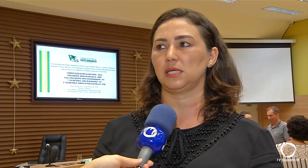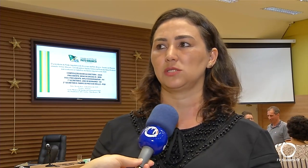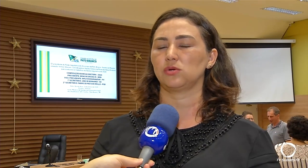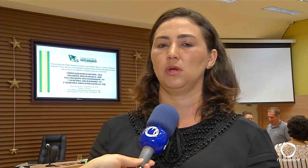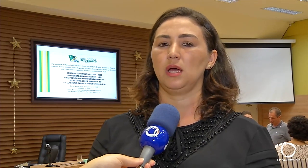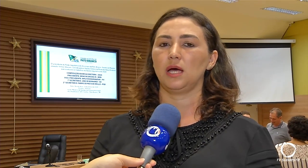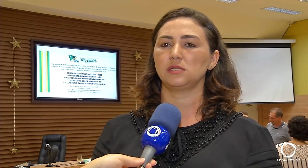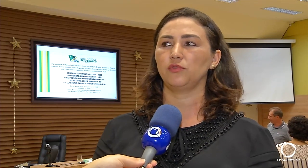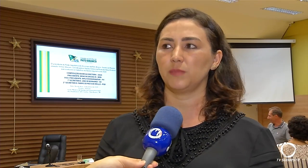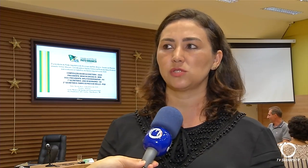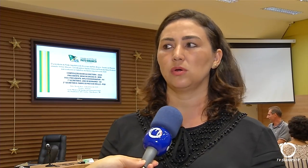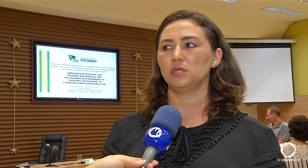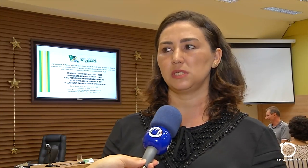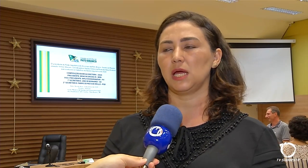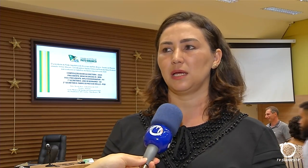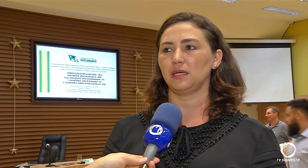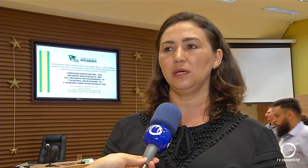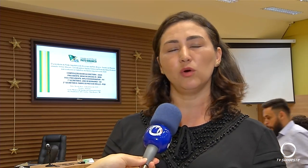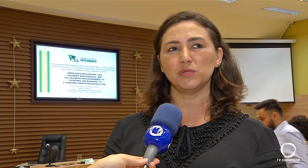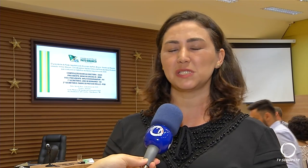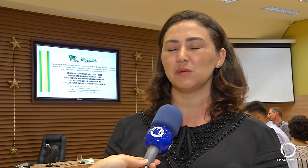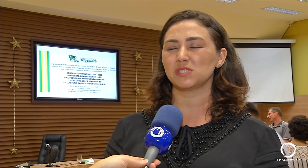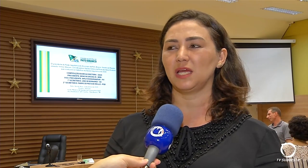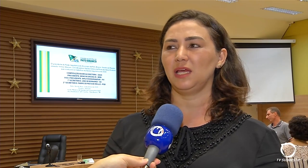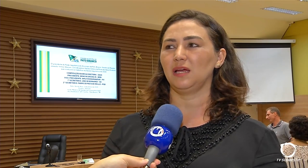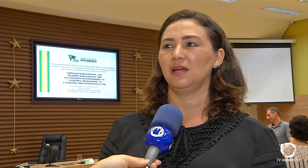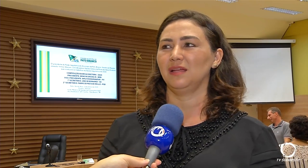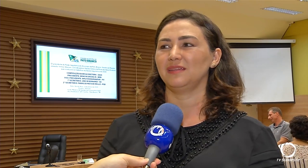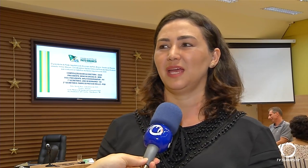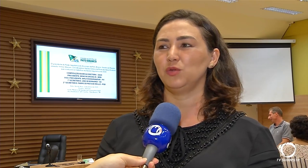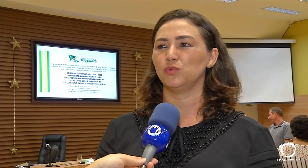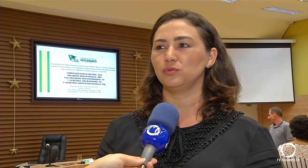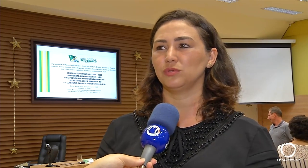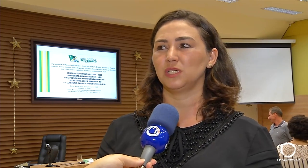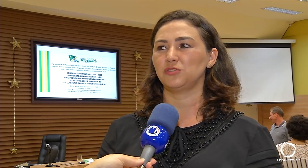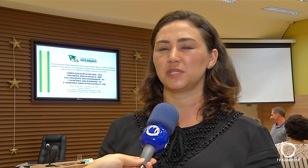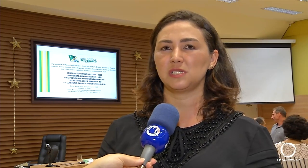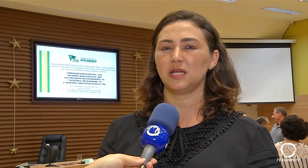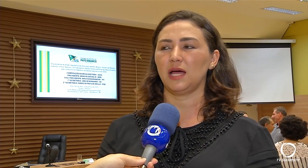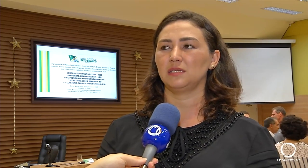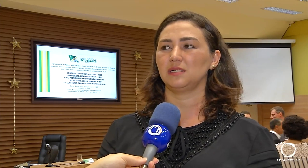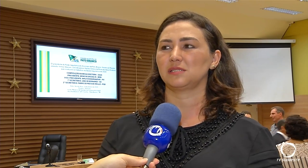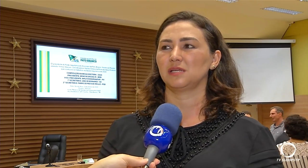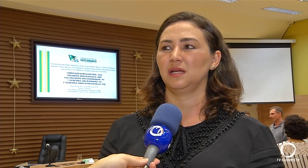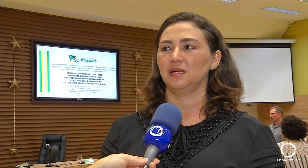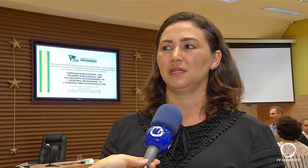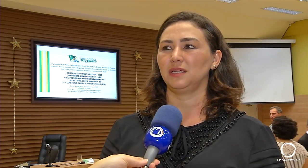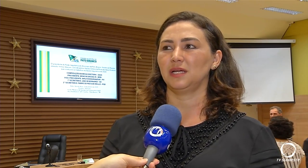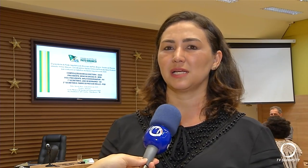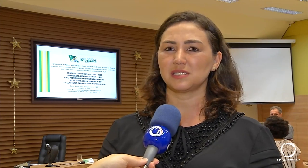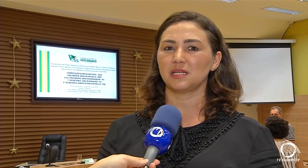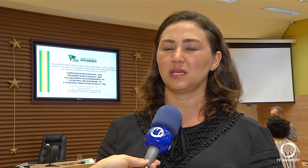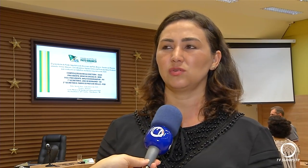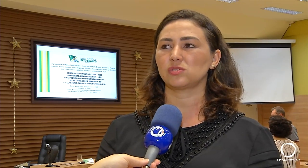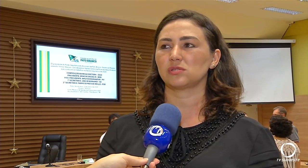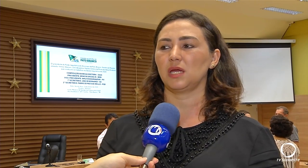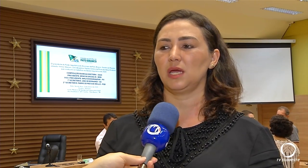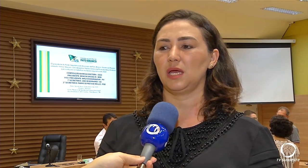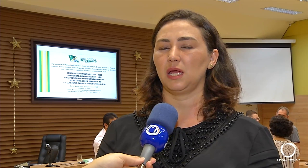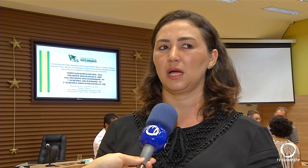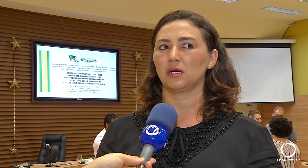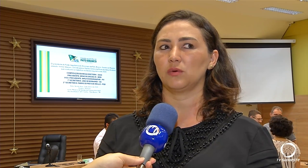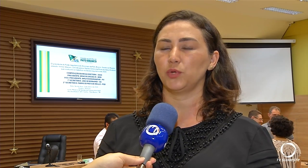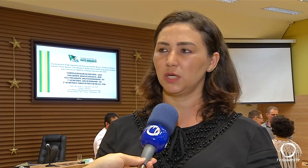né, desse acesso às informações e como estamos aí, né, no mundo de diversidades e graças a